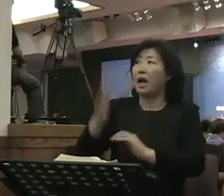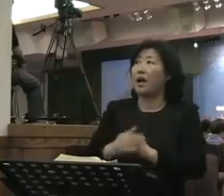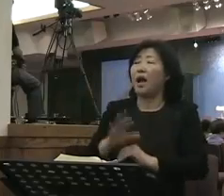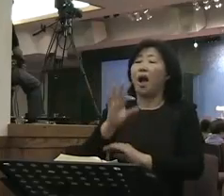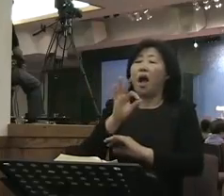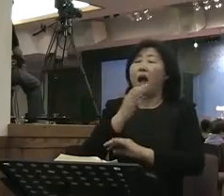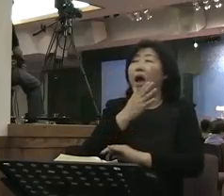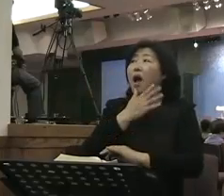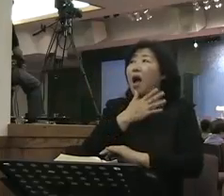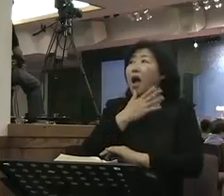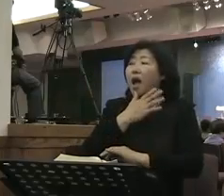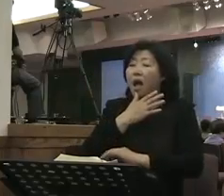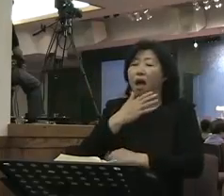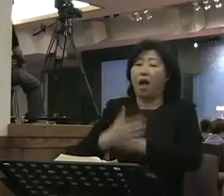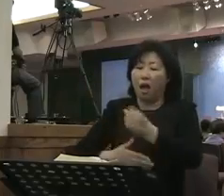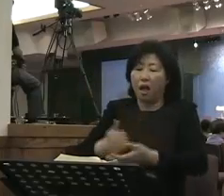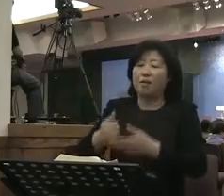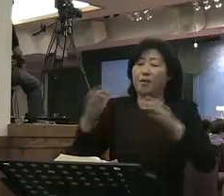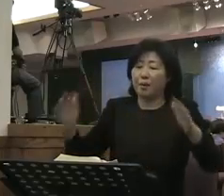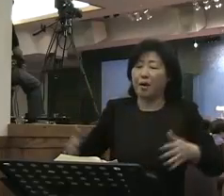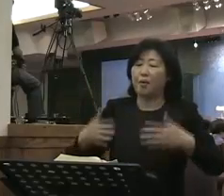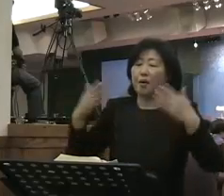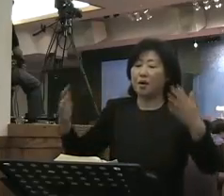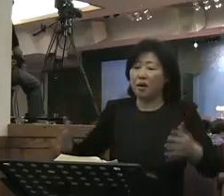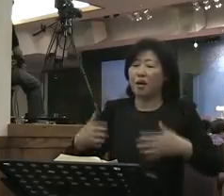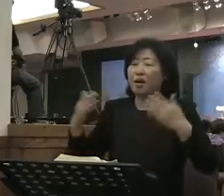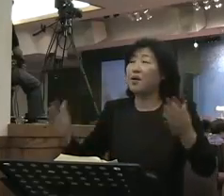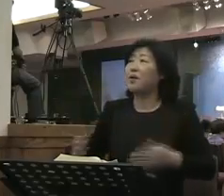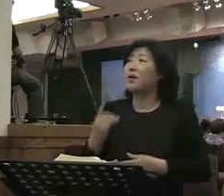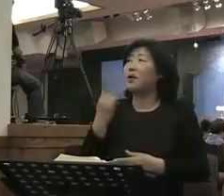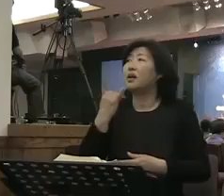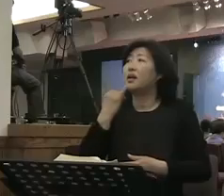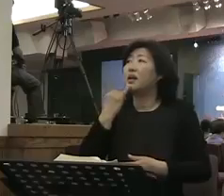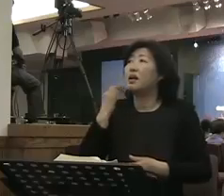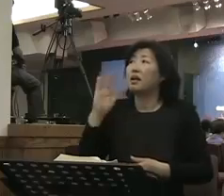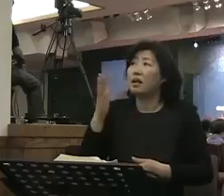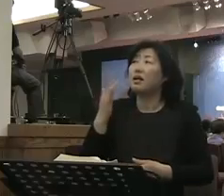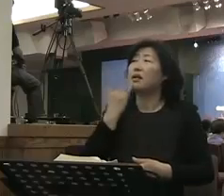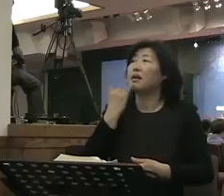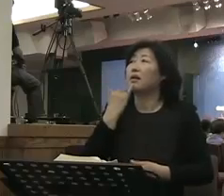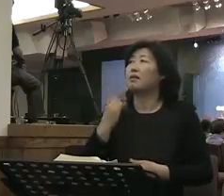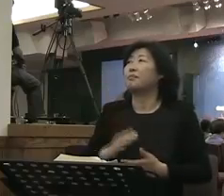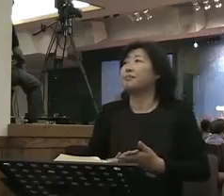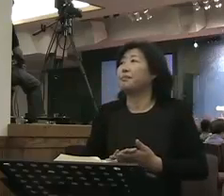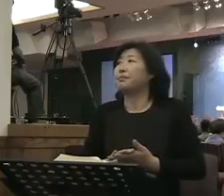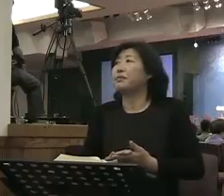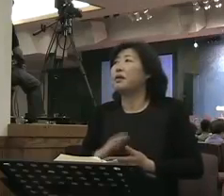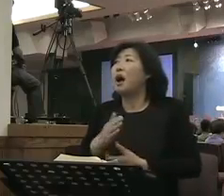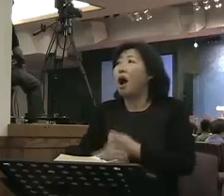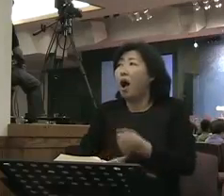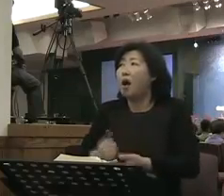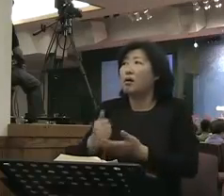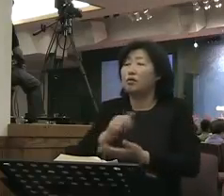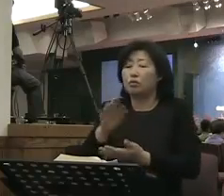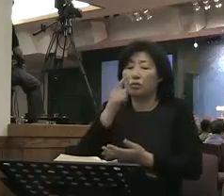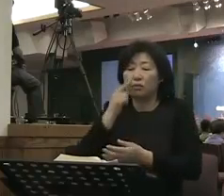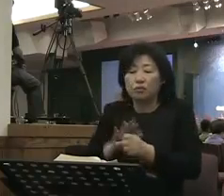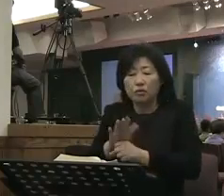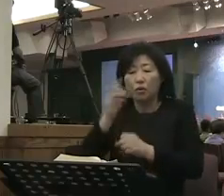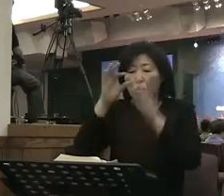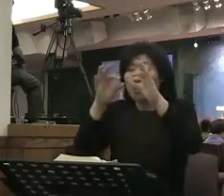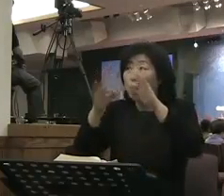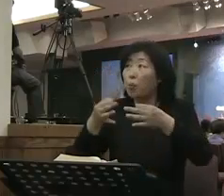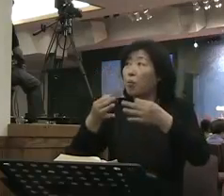아, 그렇구나. 하나님이 바람이 불면 되겠다. 바벨탑이 아무리 흥황할지라도 하나님께서 우리를 긍휼히